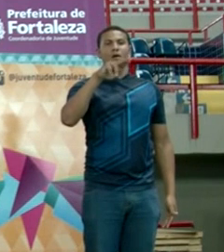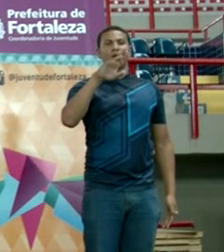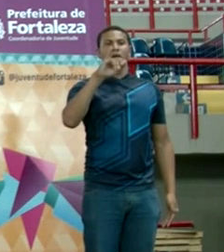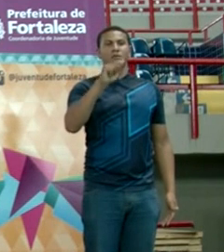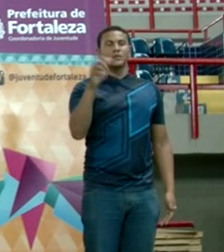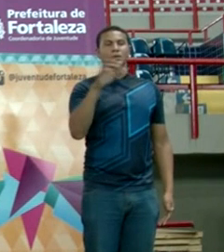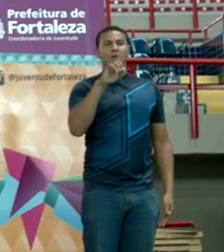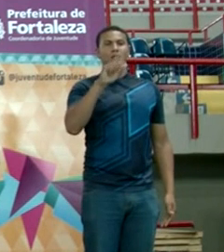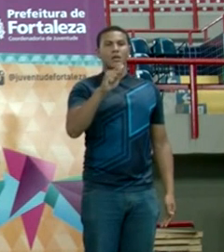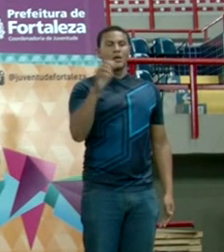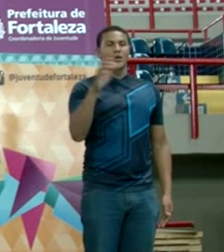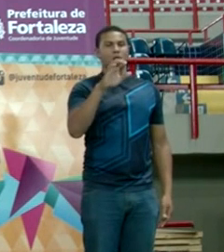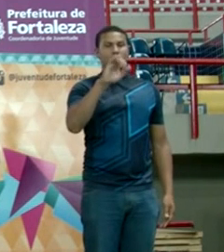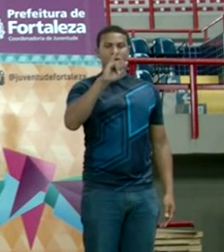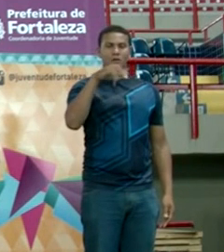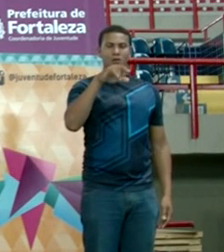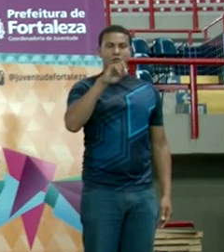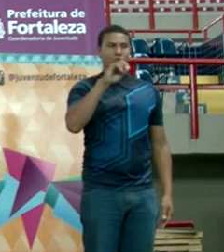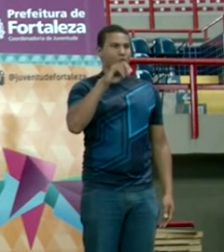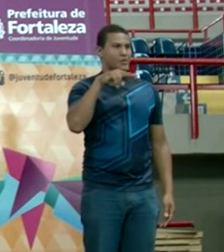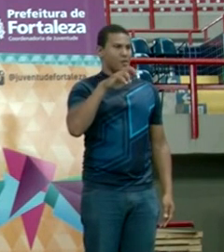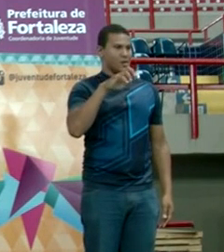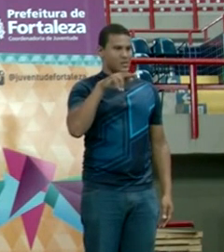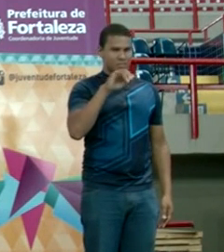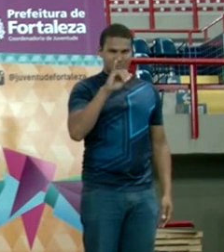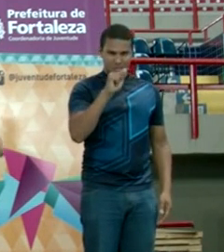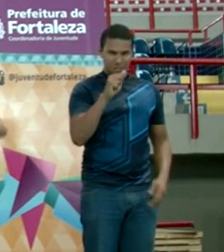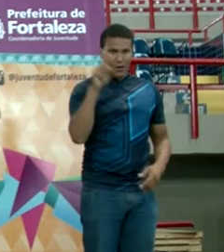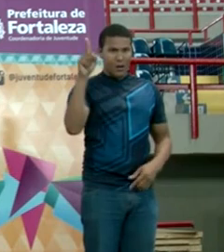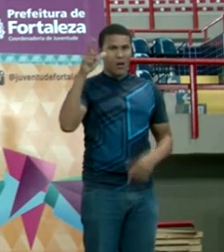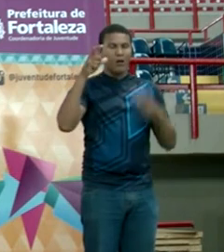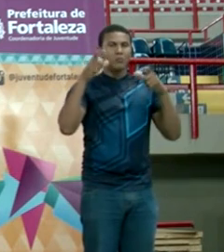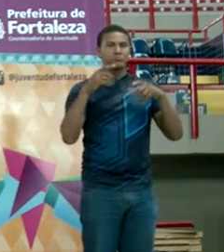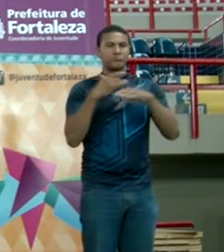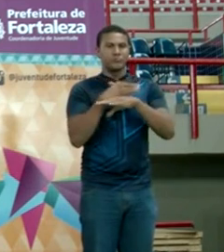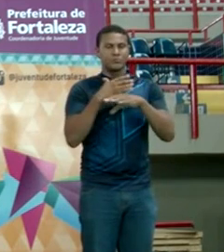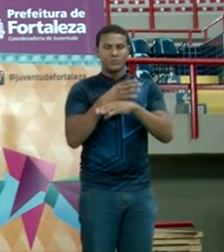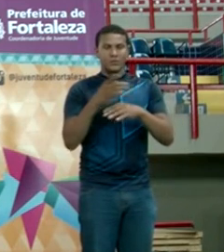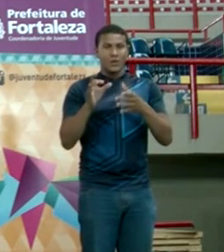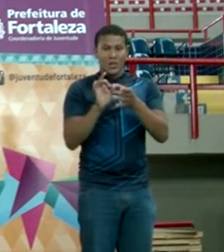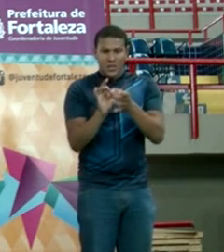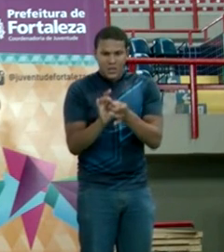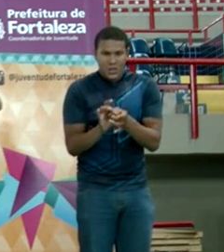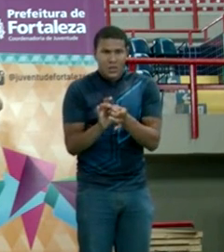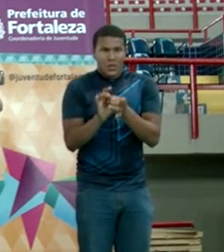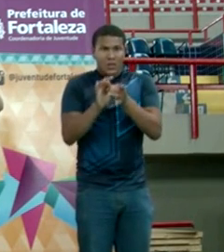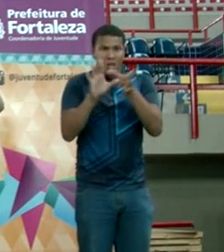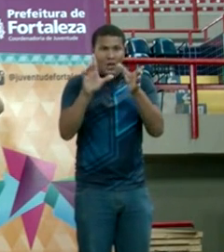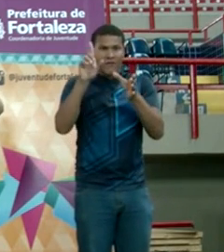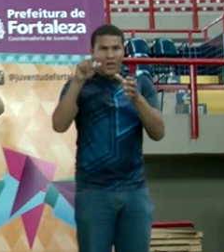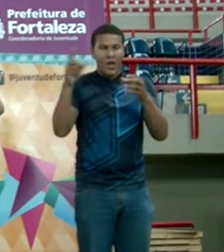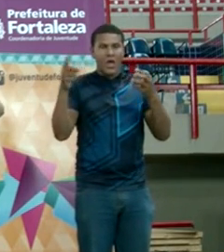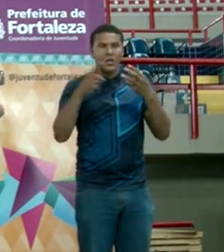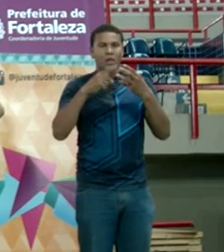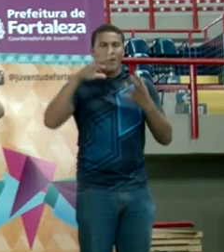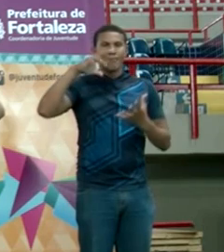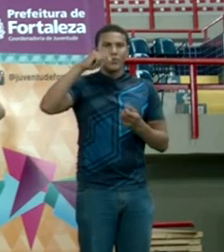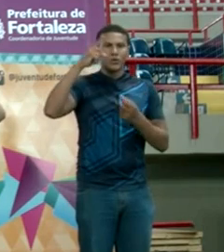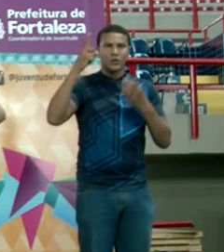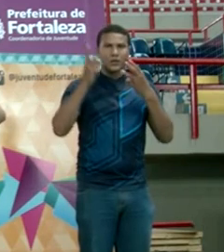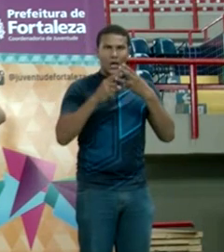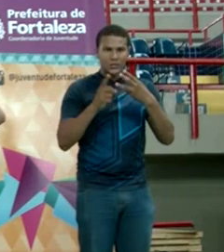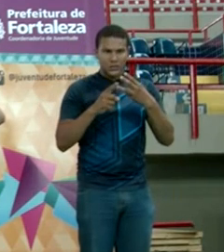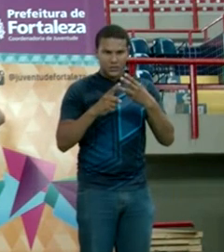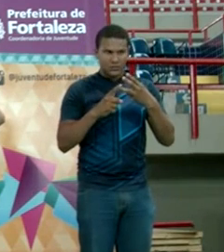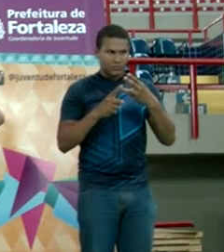Bandung, que disse que os países livres são o terceiro mundo. 29 países